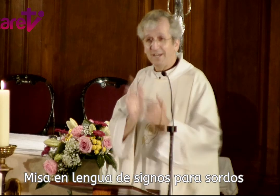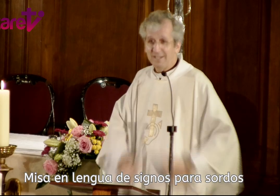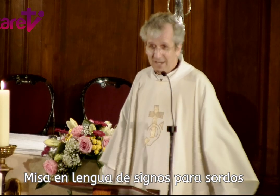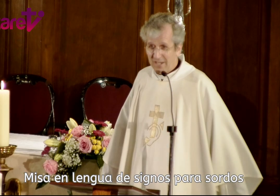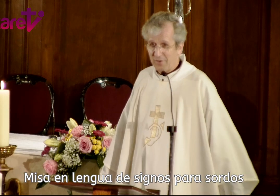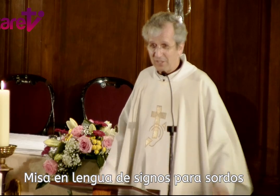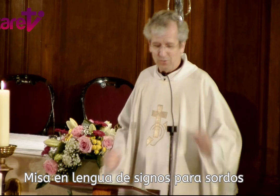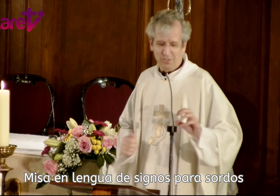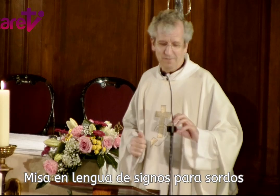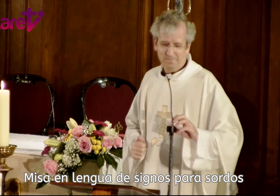del Niño Jesús.